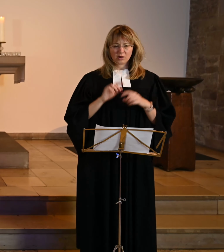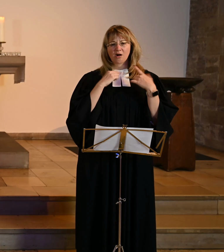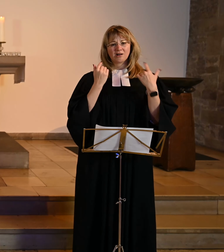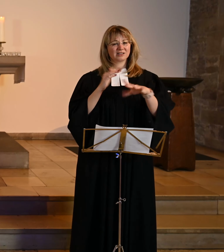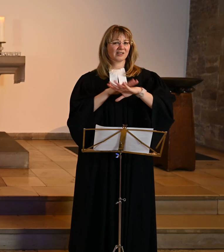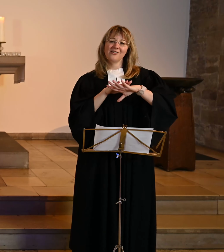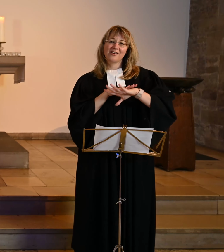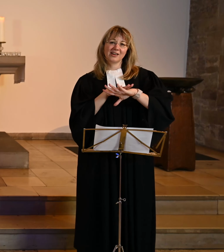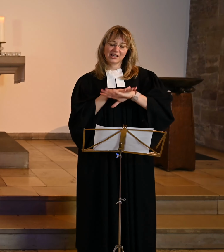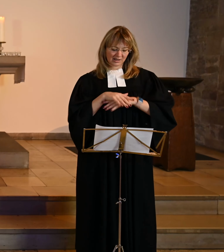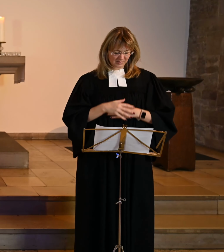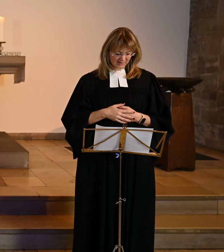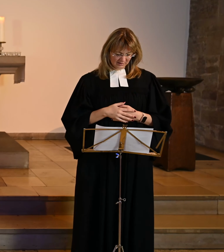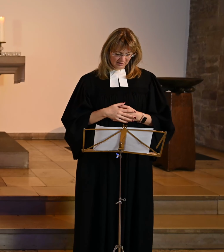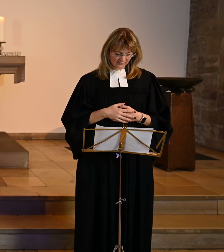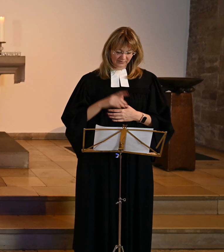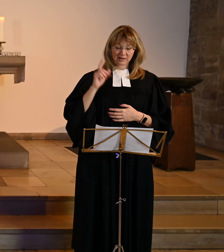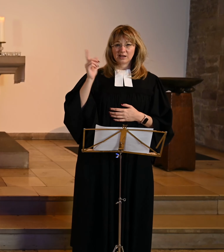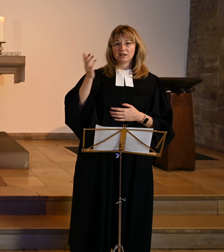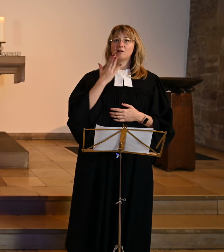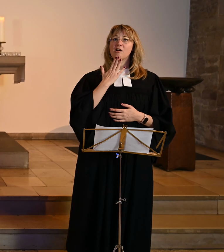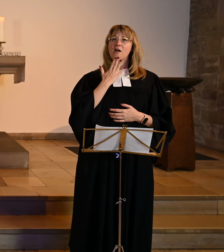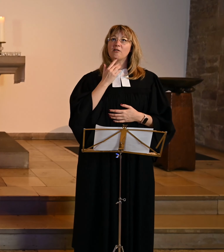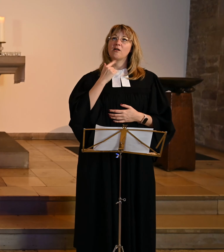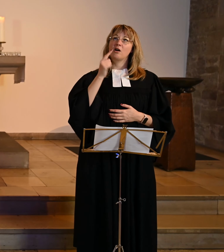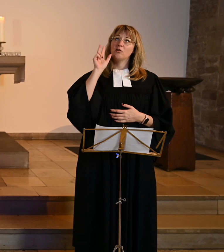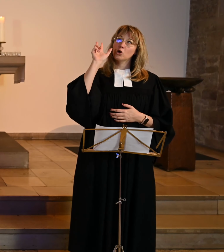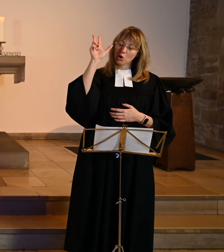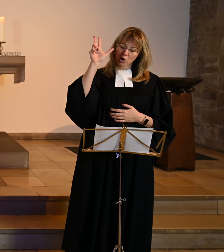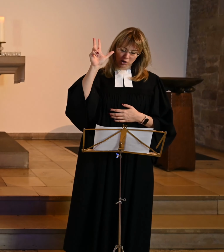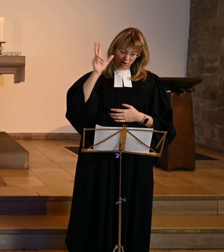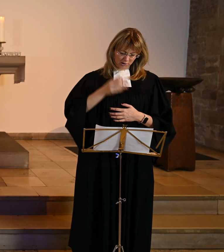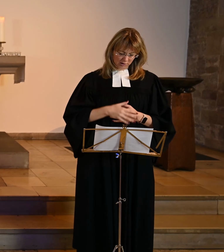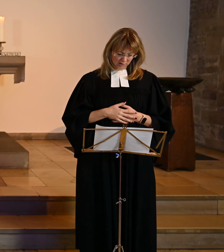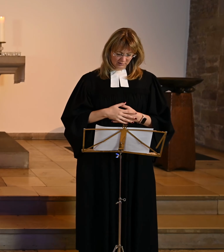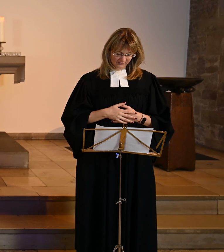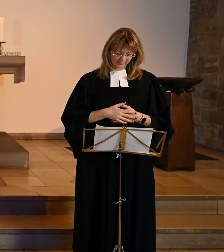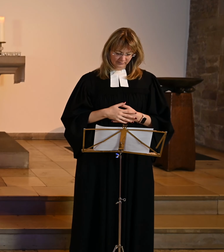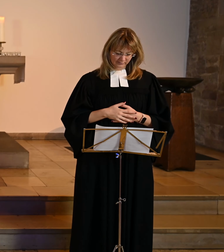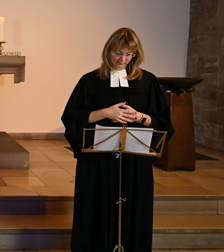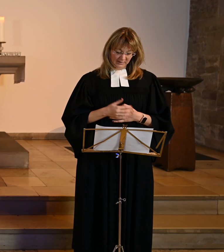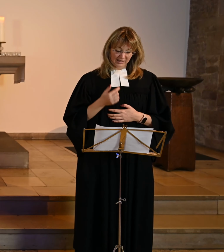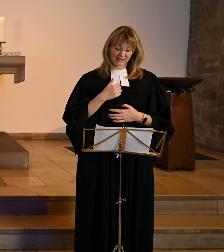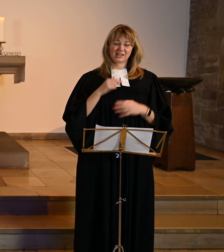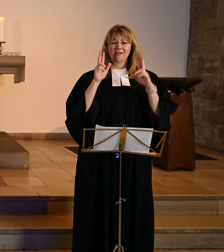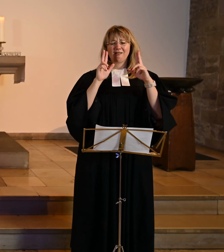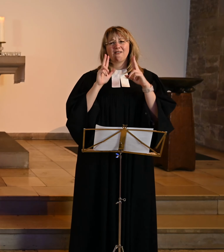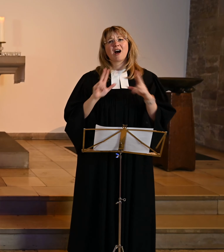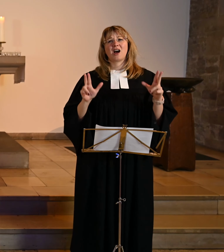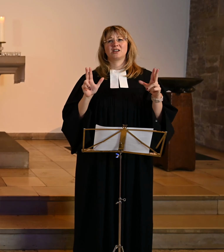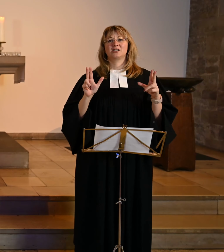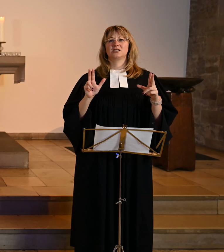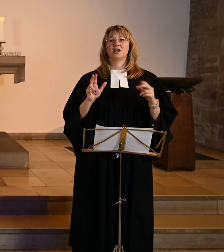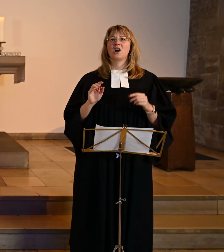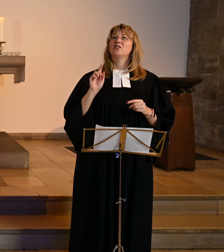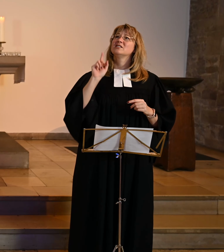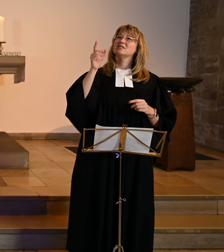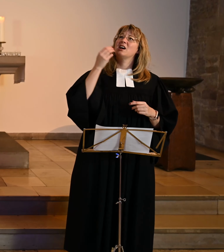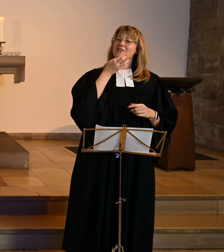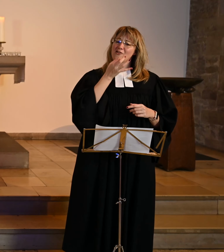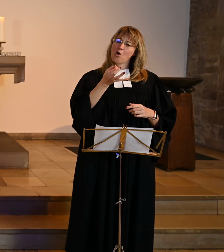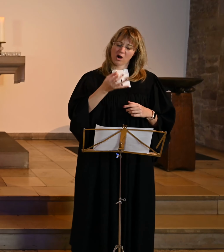Vergebung, dass man dich fürchte. Ich harre des Herrn, meine Seele harret, und ich hoffe